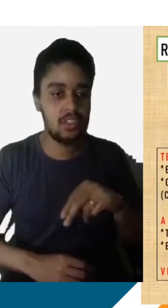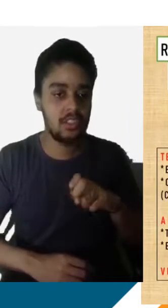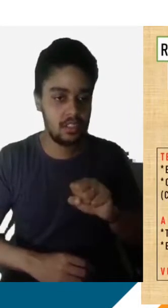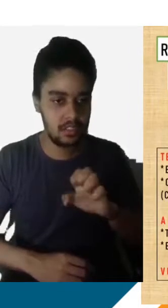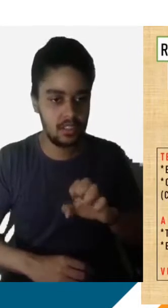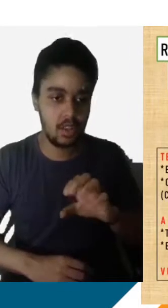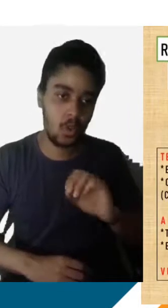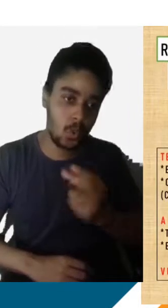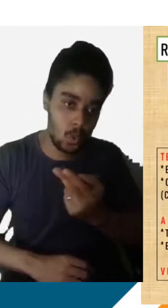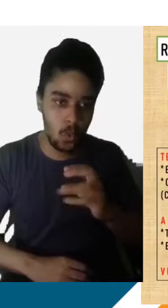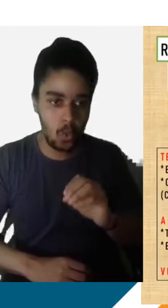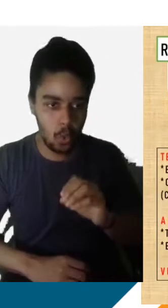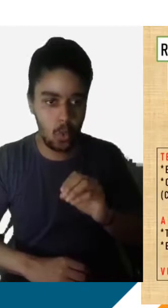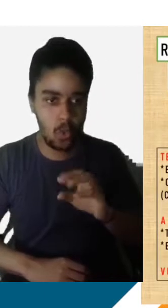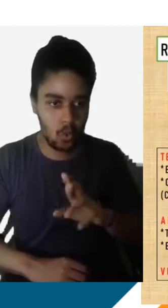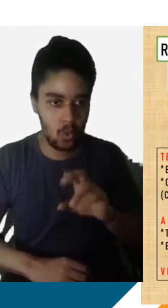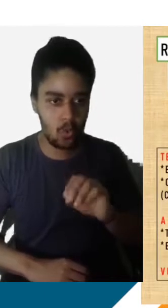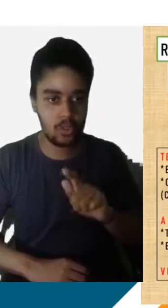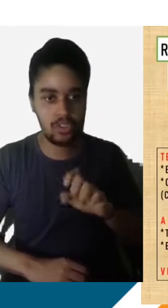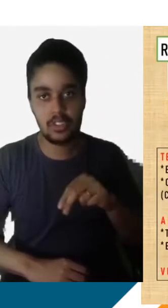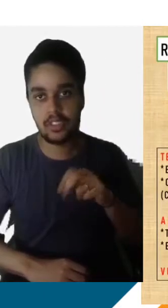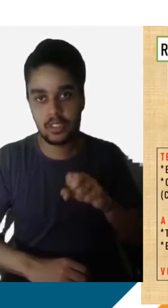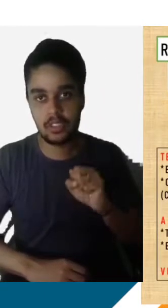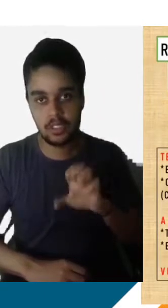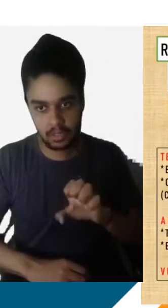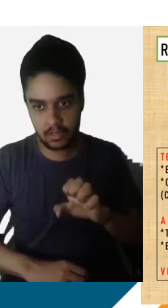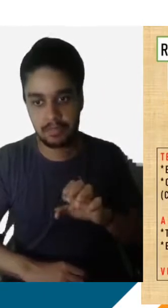a orogênese, ou movimentos orogenéticos.